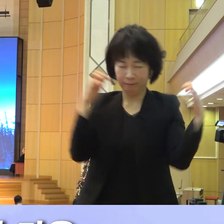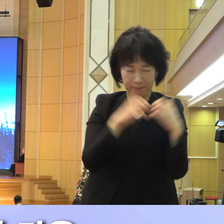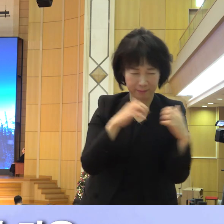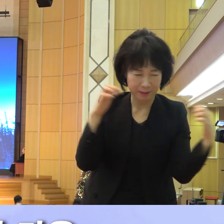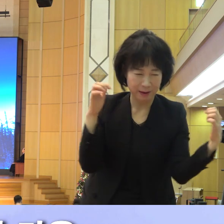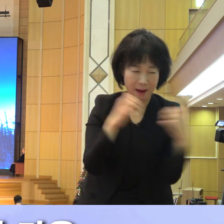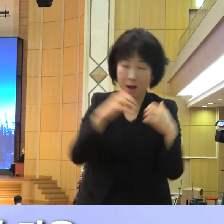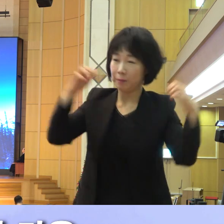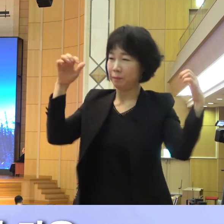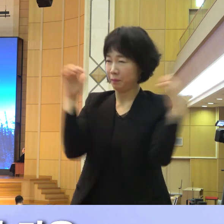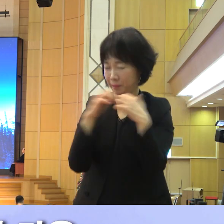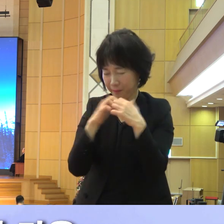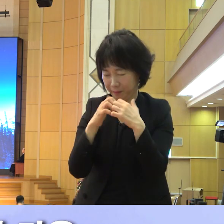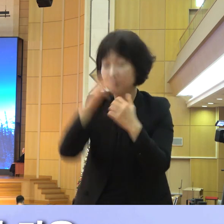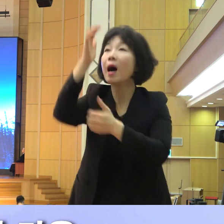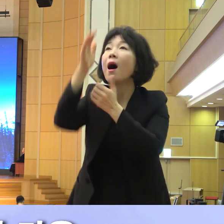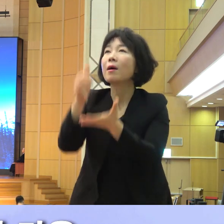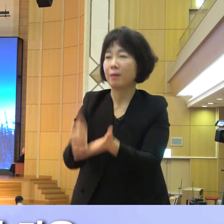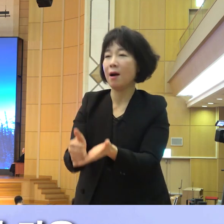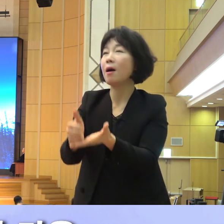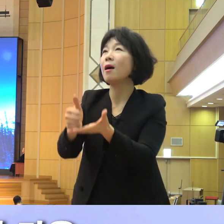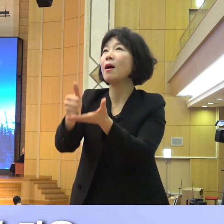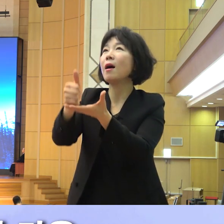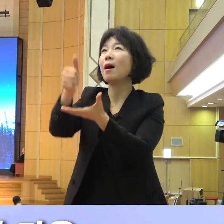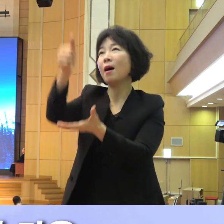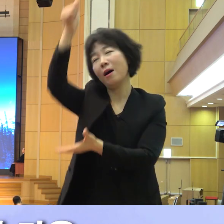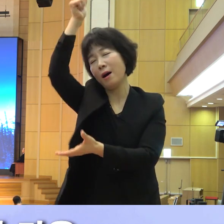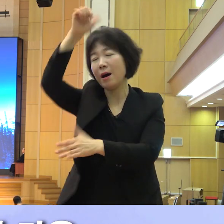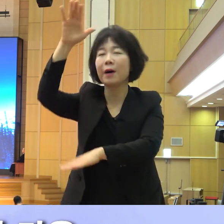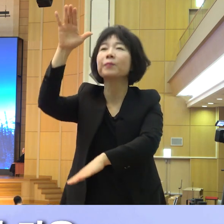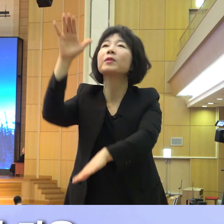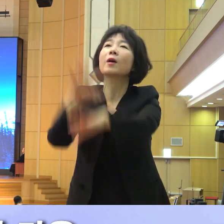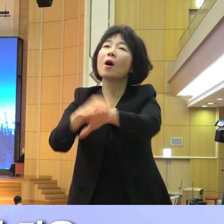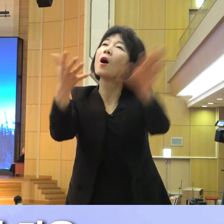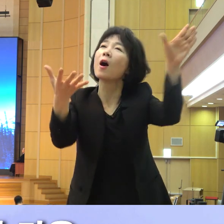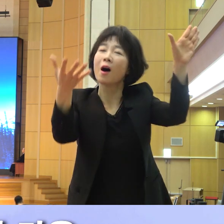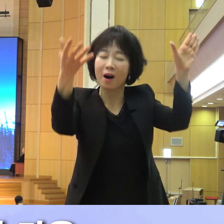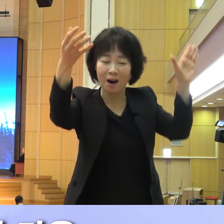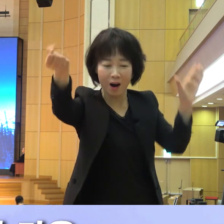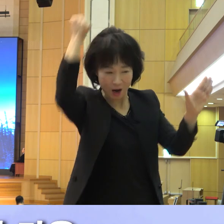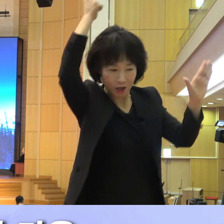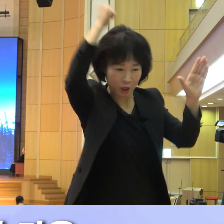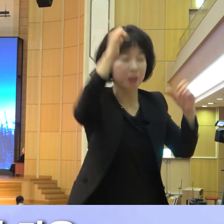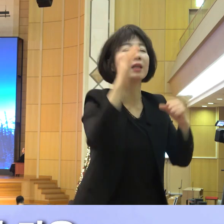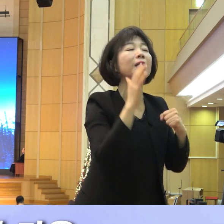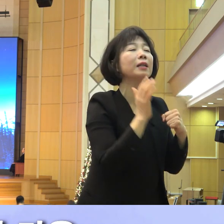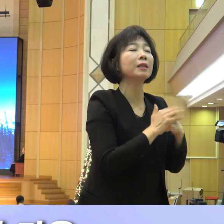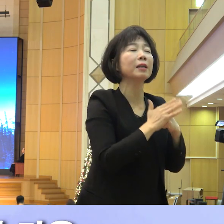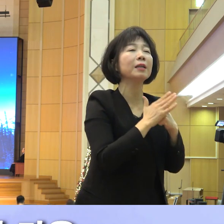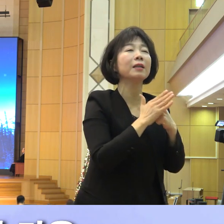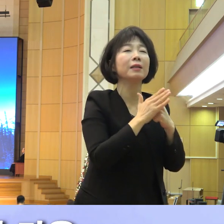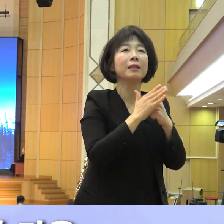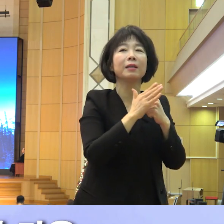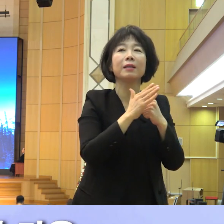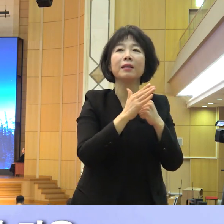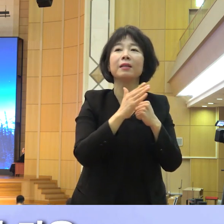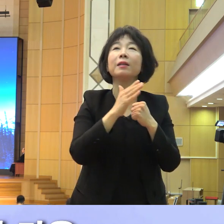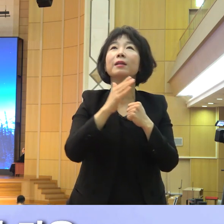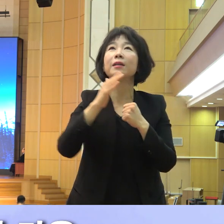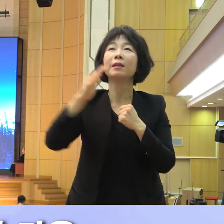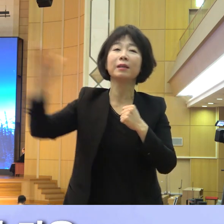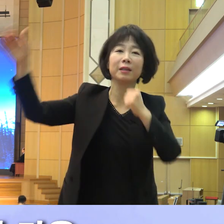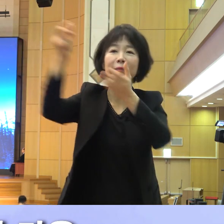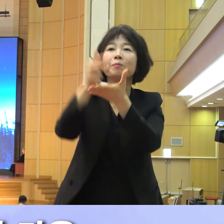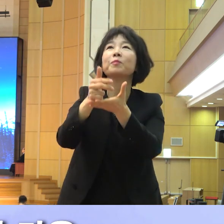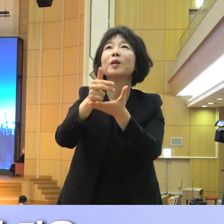전쟁은 하나님께 속한. 한 번 더 찬양합니다. 주를 찬양,